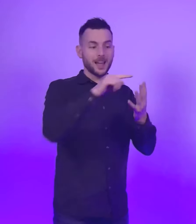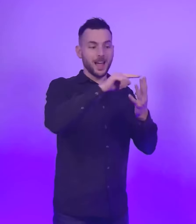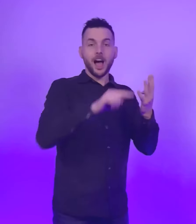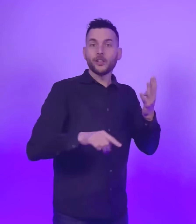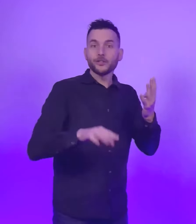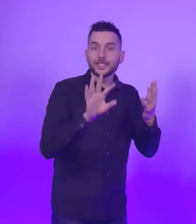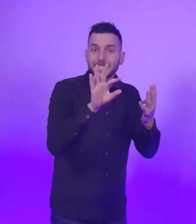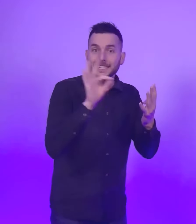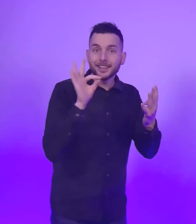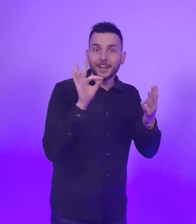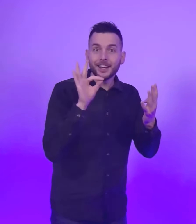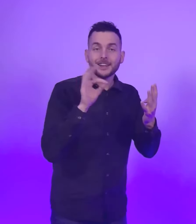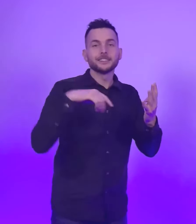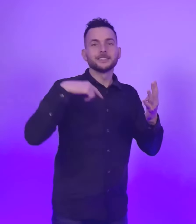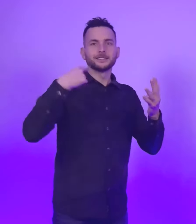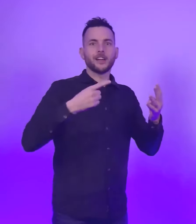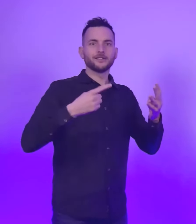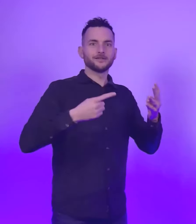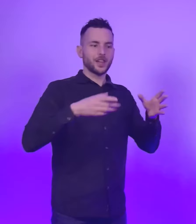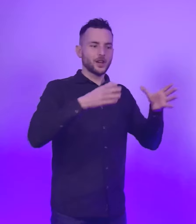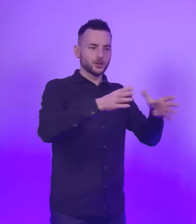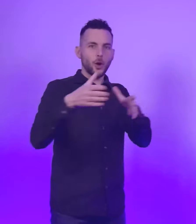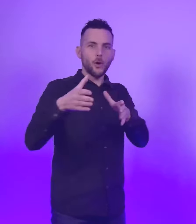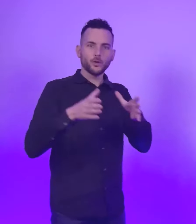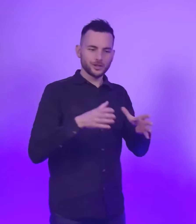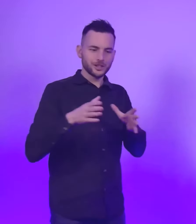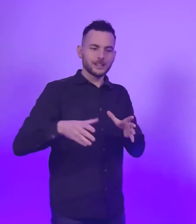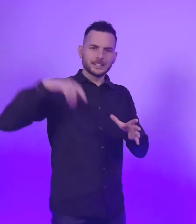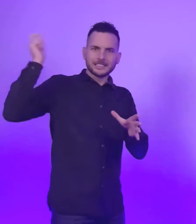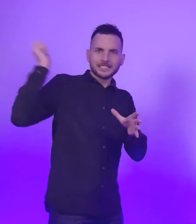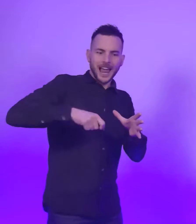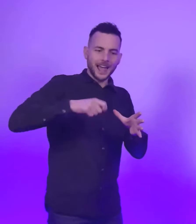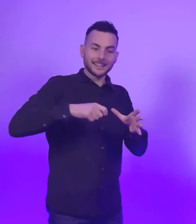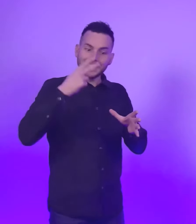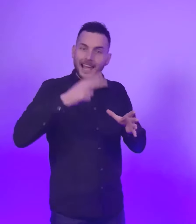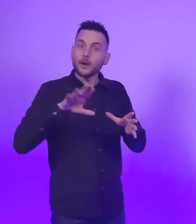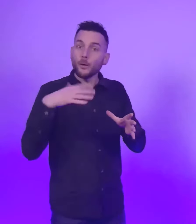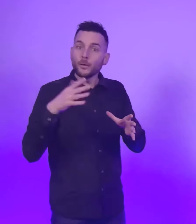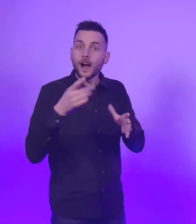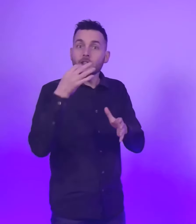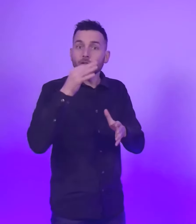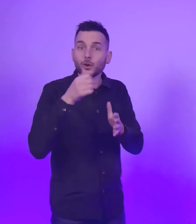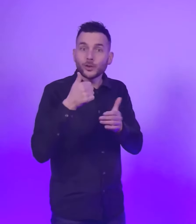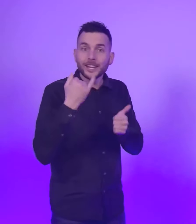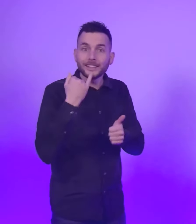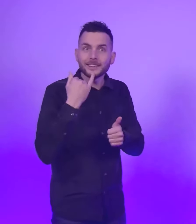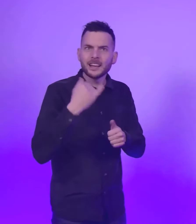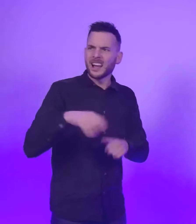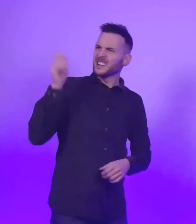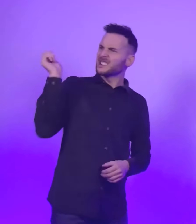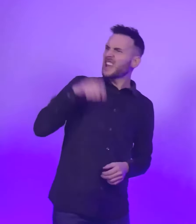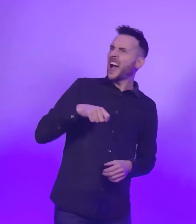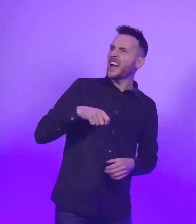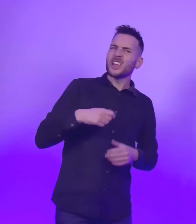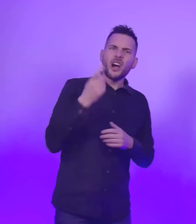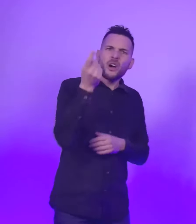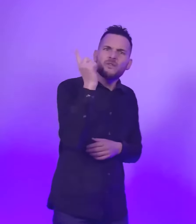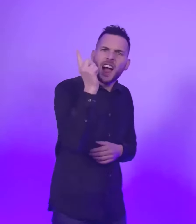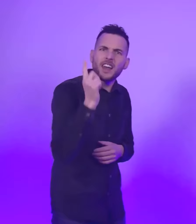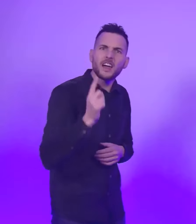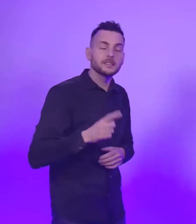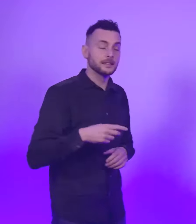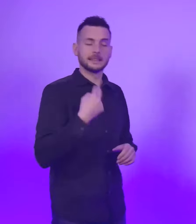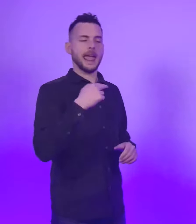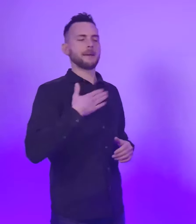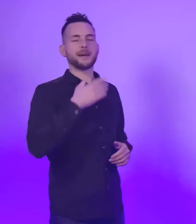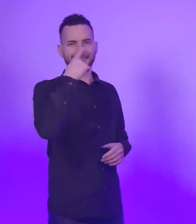en sla dan het doosje kapot om te zien of je antwoord goed is. Slaan? Ja, dat wil ik doen. Dat is hartstikke gevaarlijk. Nee, dat is mijn